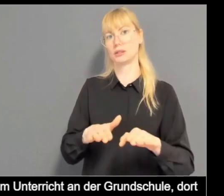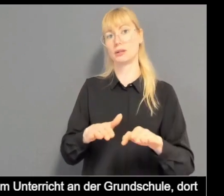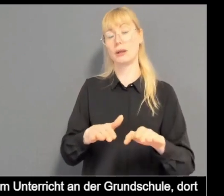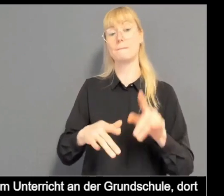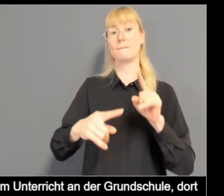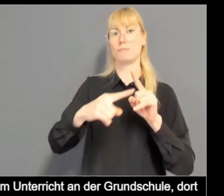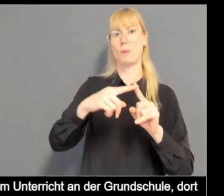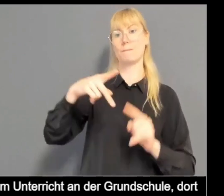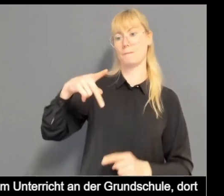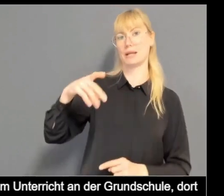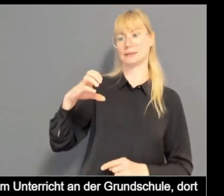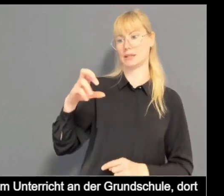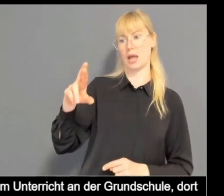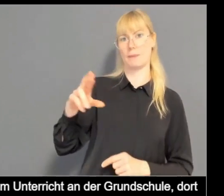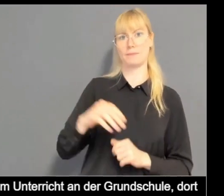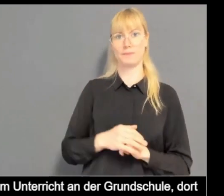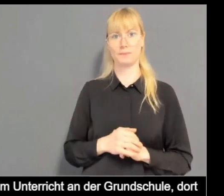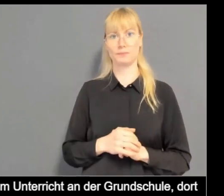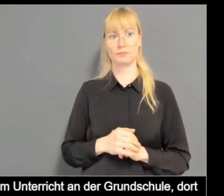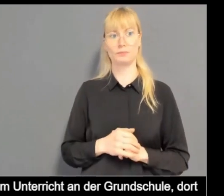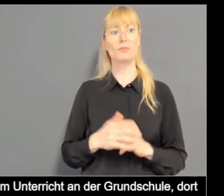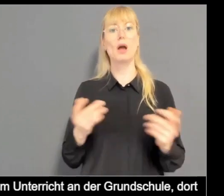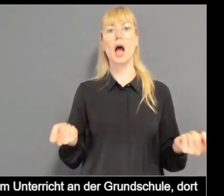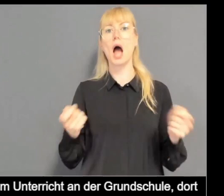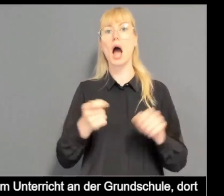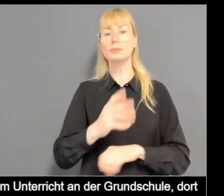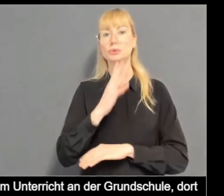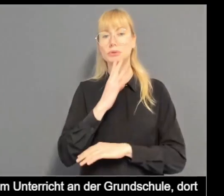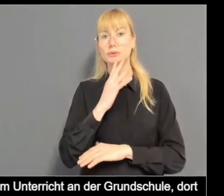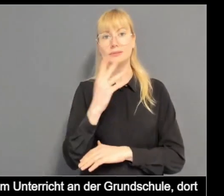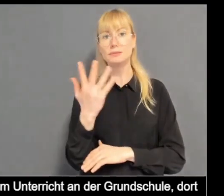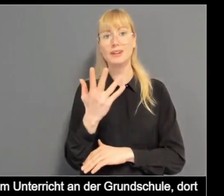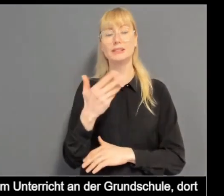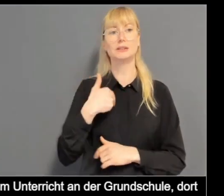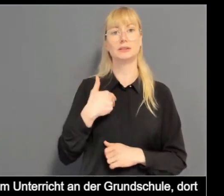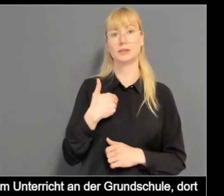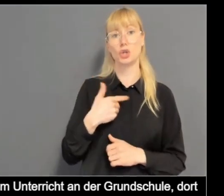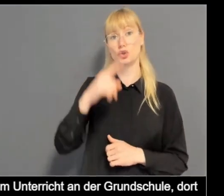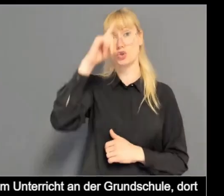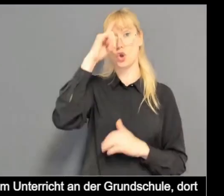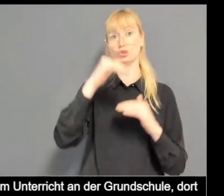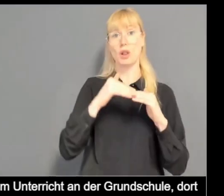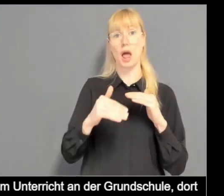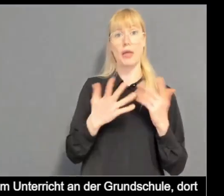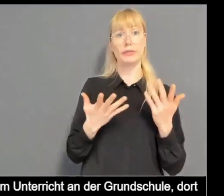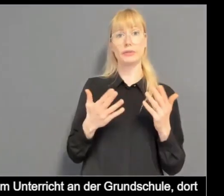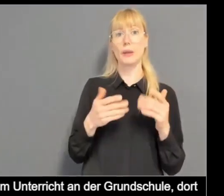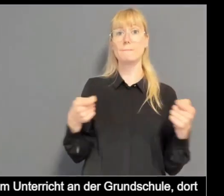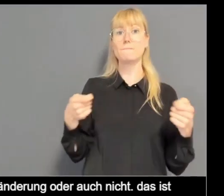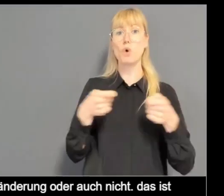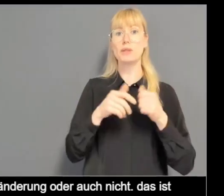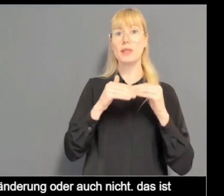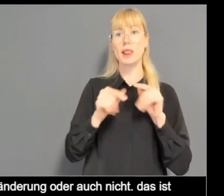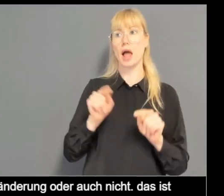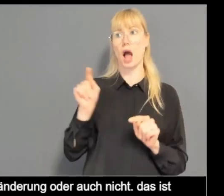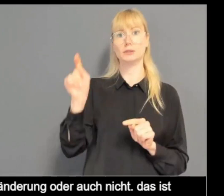wir PCR testen. Und das nochmal als abschließender Satz. Es gibt kein Bundesland mehr in Deutschland,